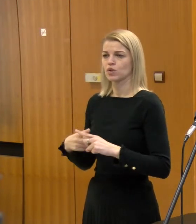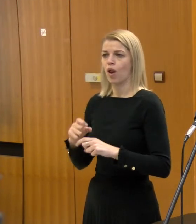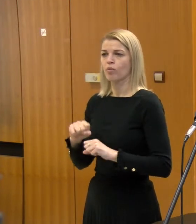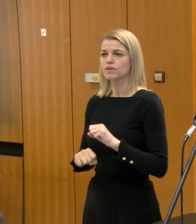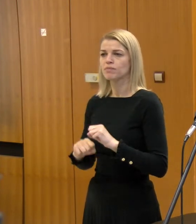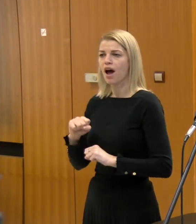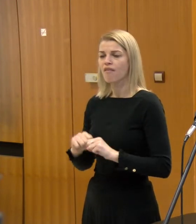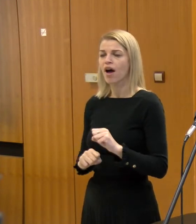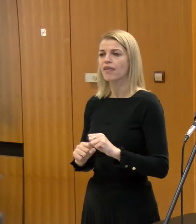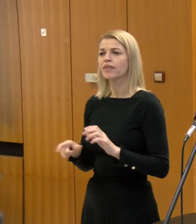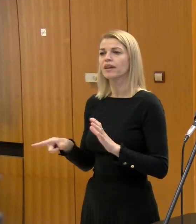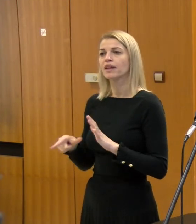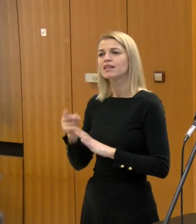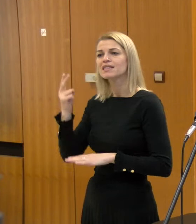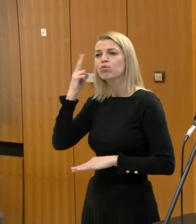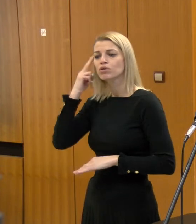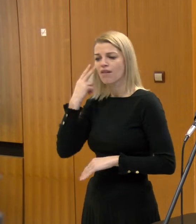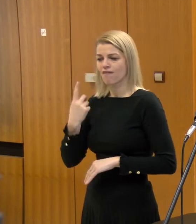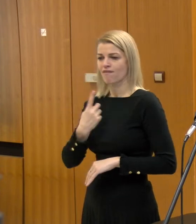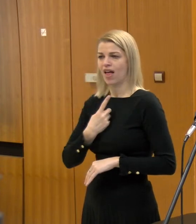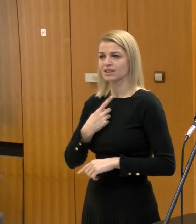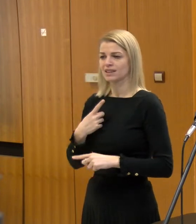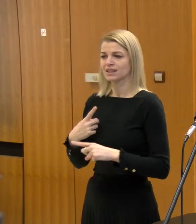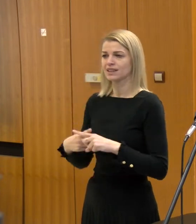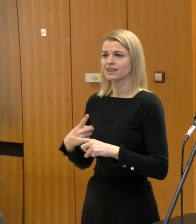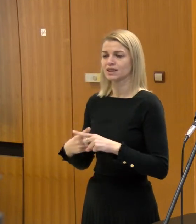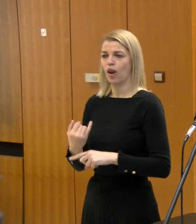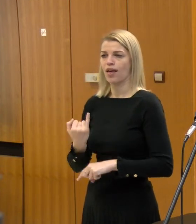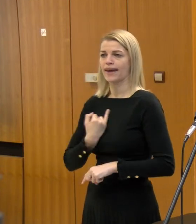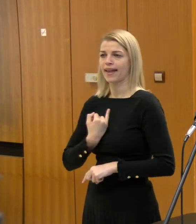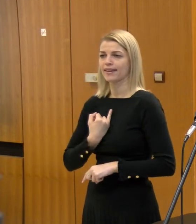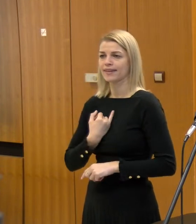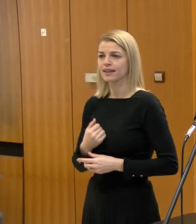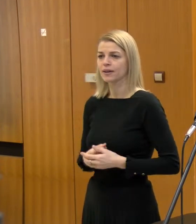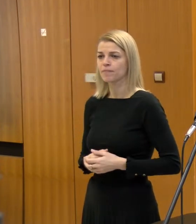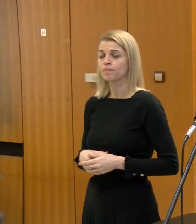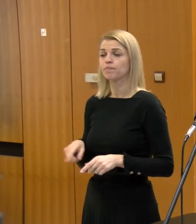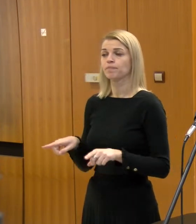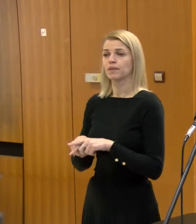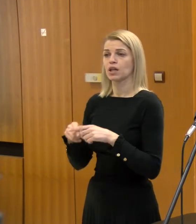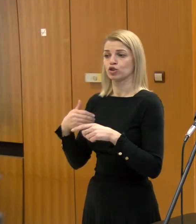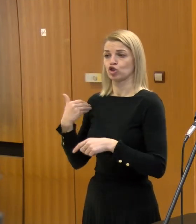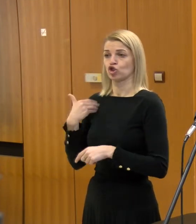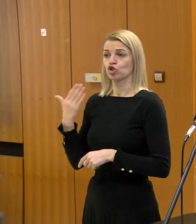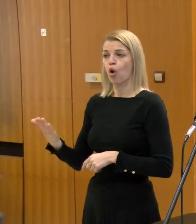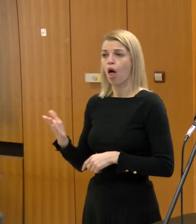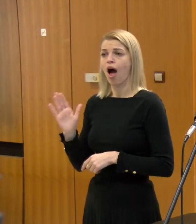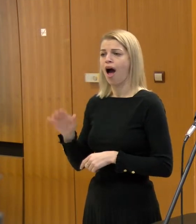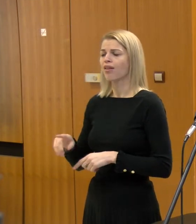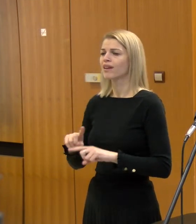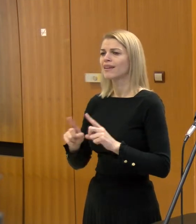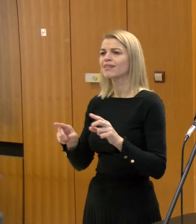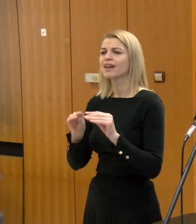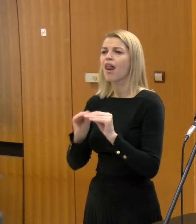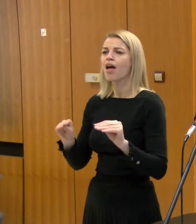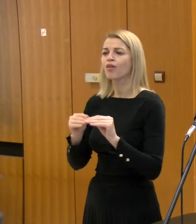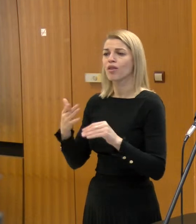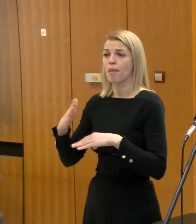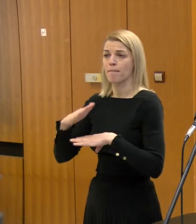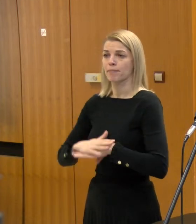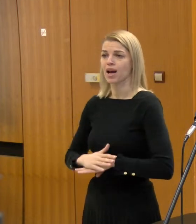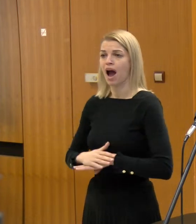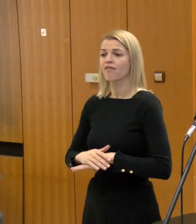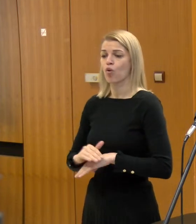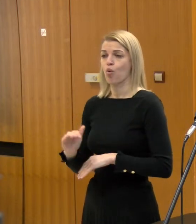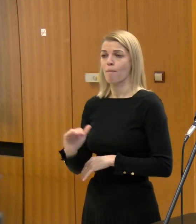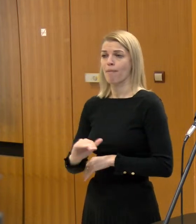správaní, spoznávanie svojej vlastnej sexuálnej identity. Jednoducho škola ani žiaden lektor nemá právo